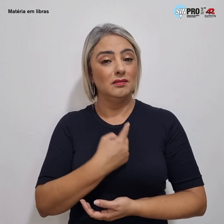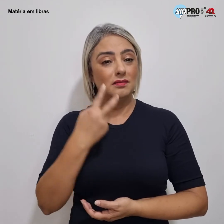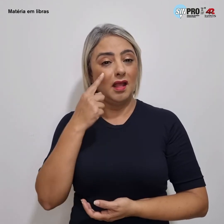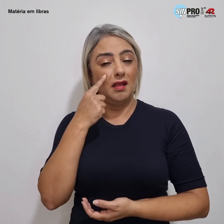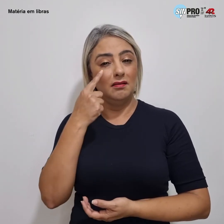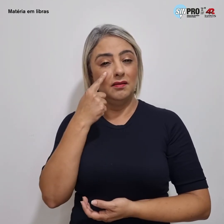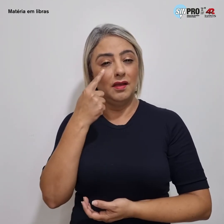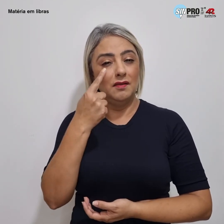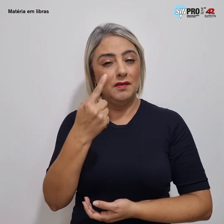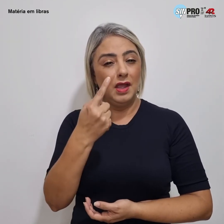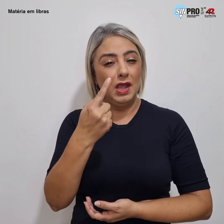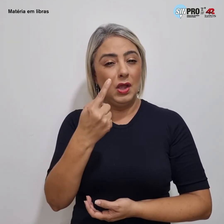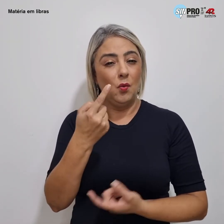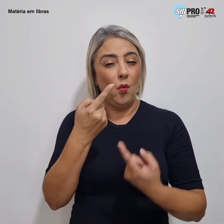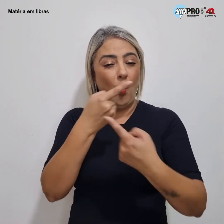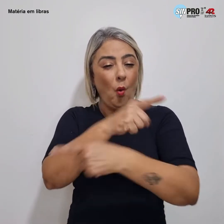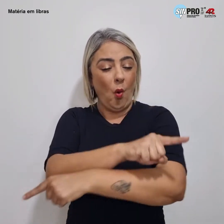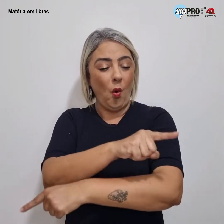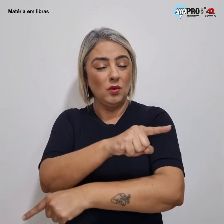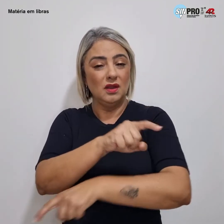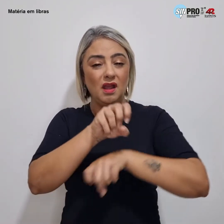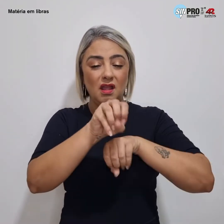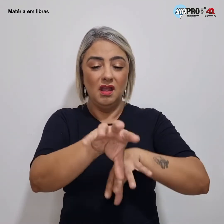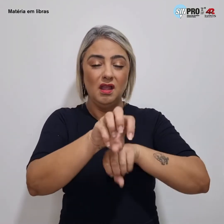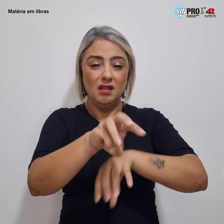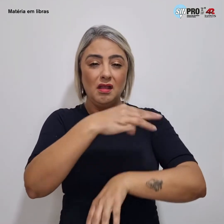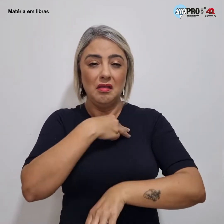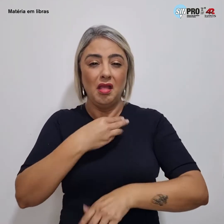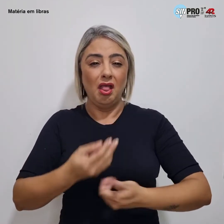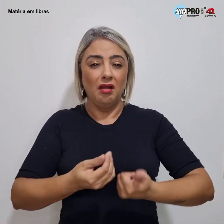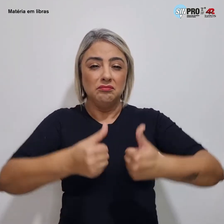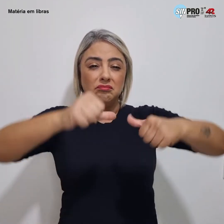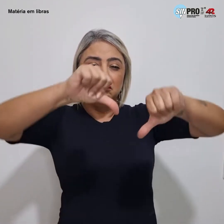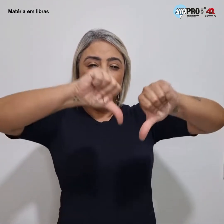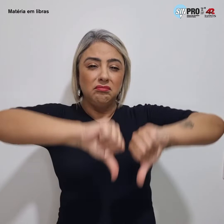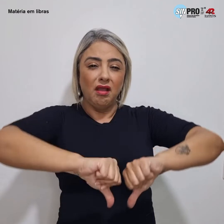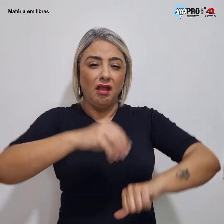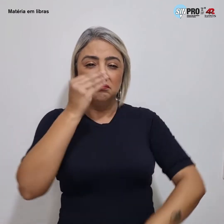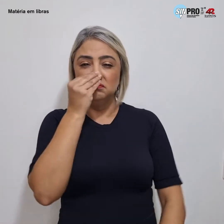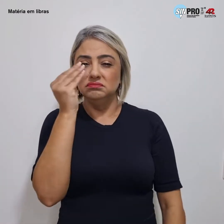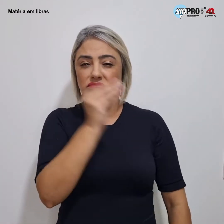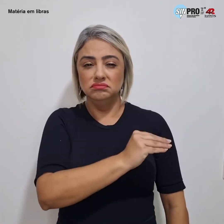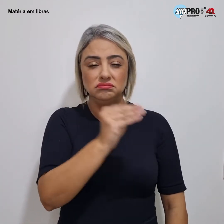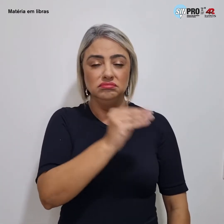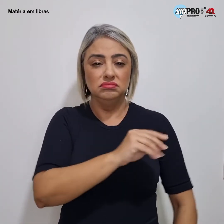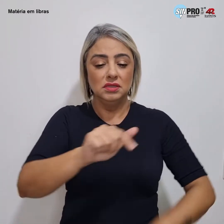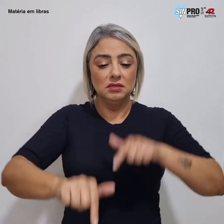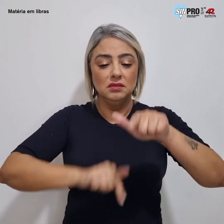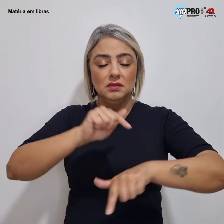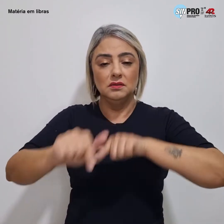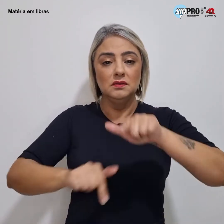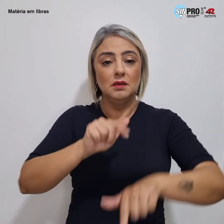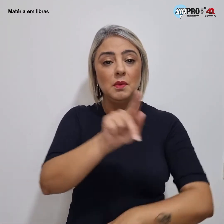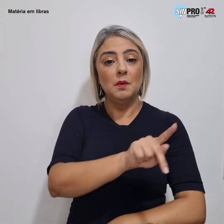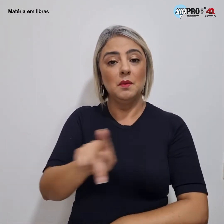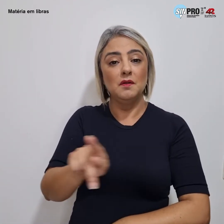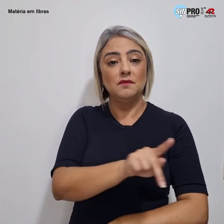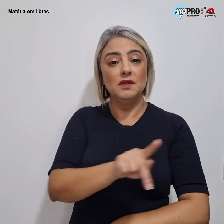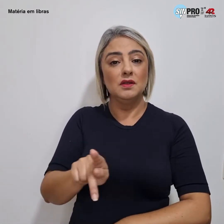Estamos diante de um antiministro que desclassifica e despreza o trabalho do professor